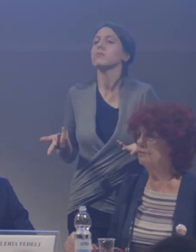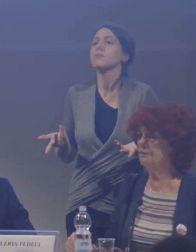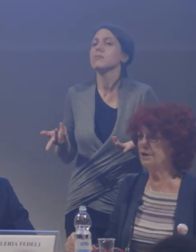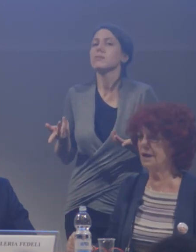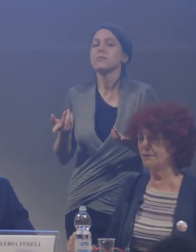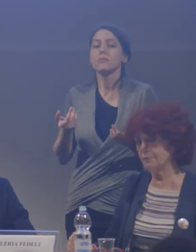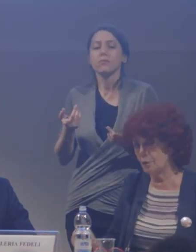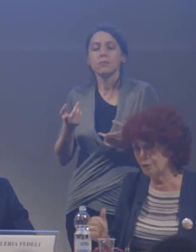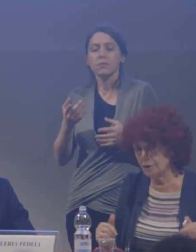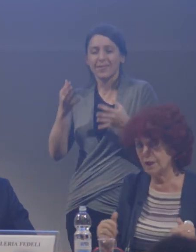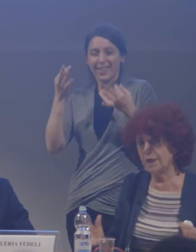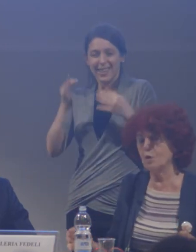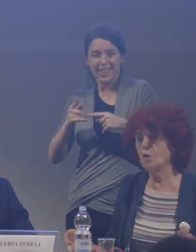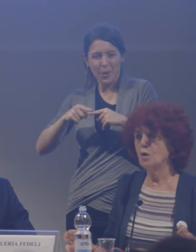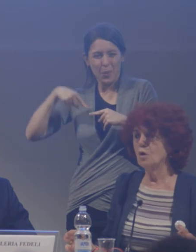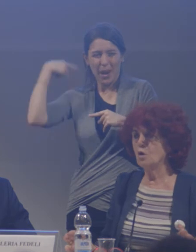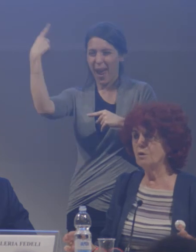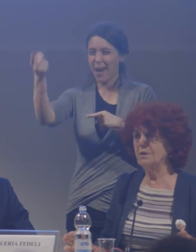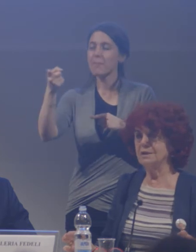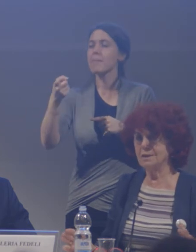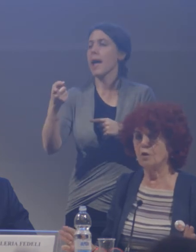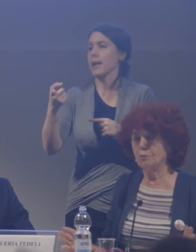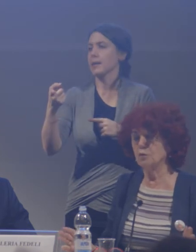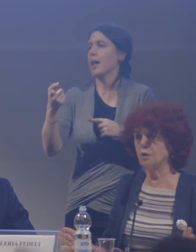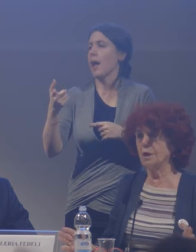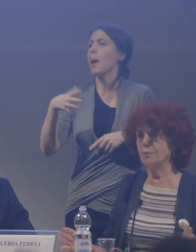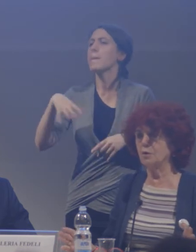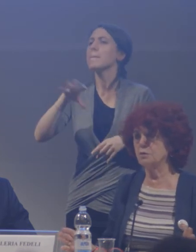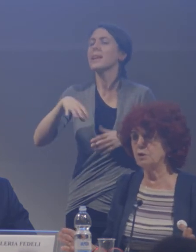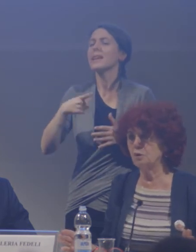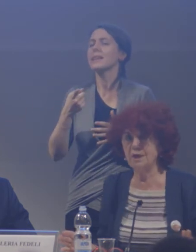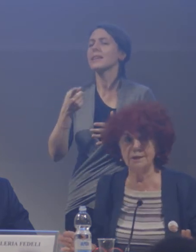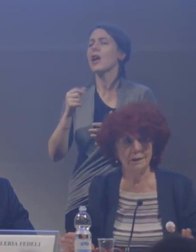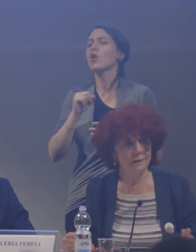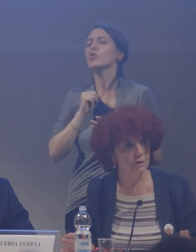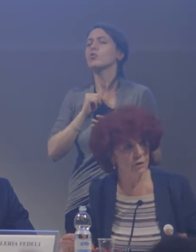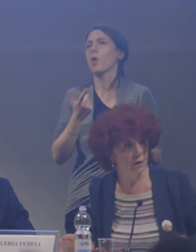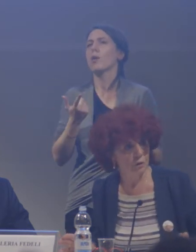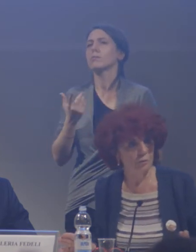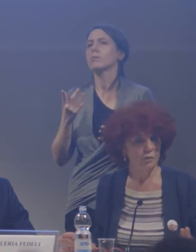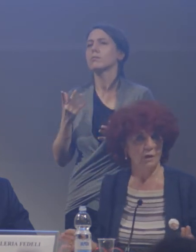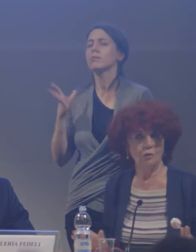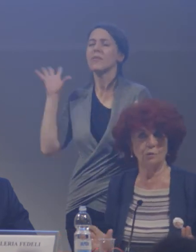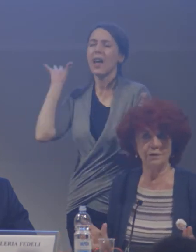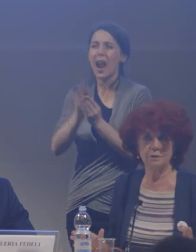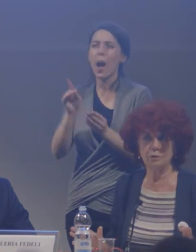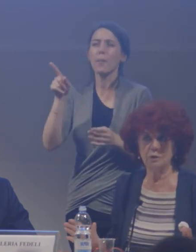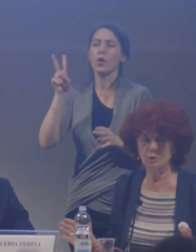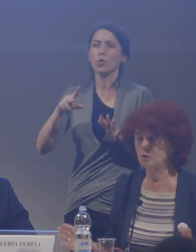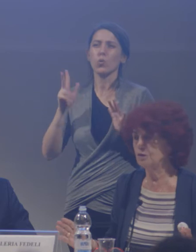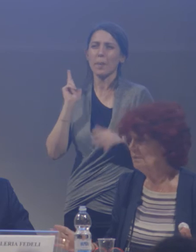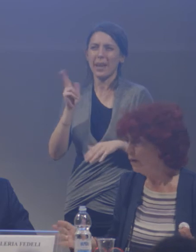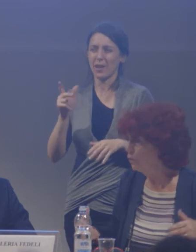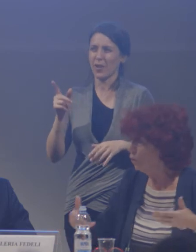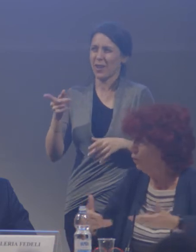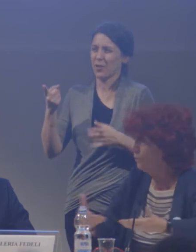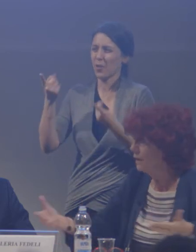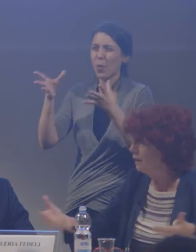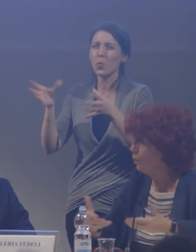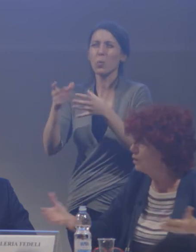quando vi verrà, ve lo forniremo come Ministero, appunto il rapporto del 2013 del gruppo di lavoro presieduto da Tullio De